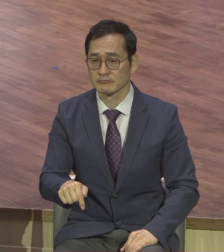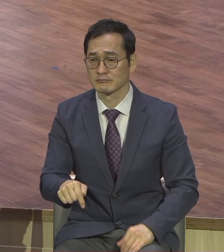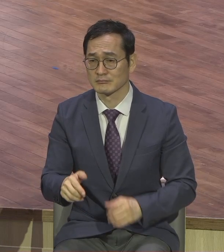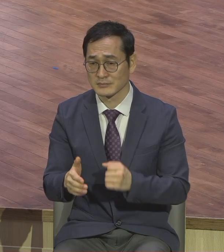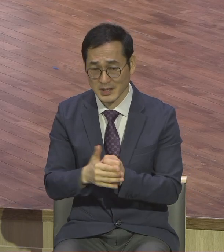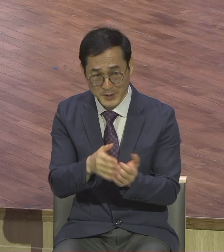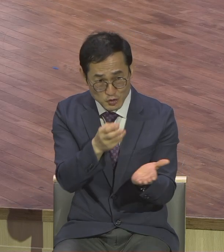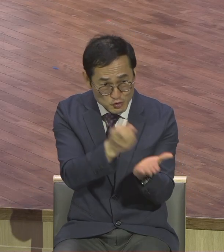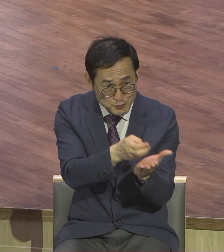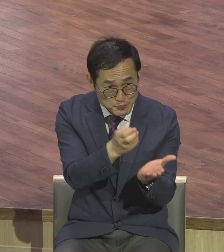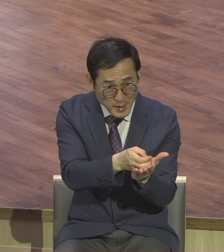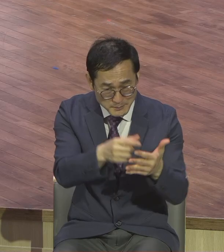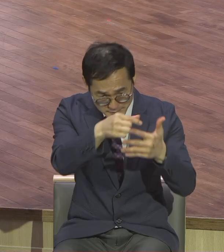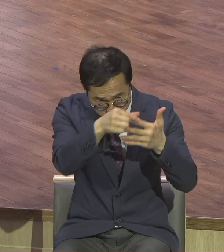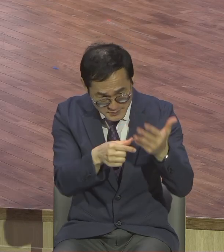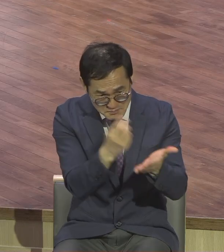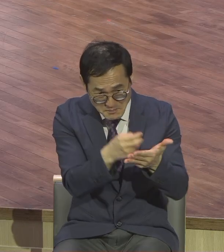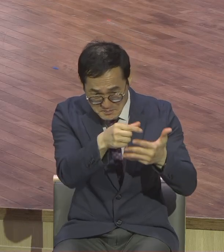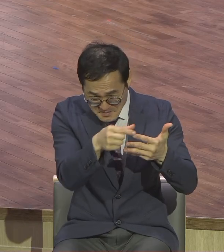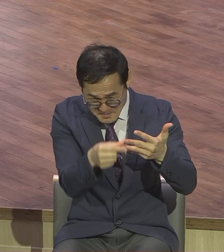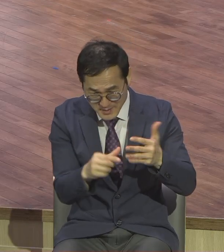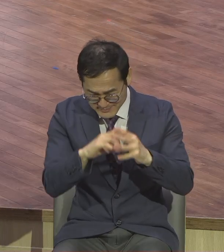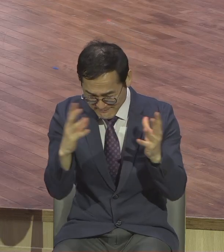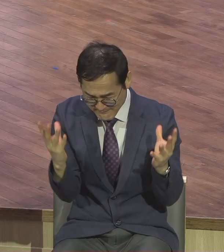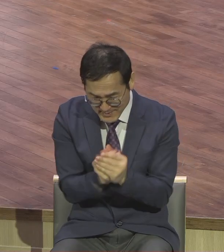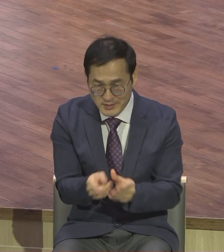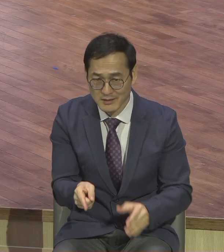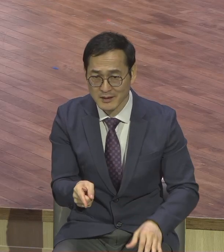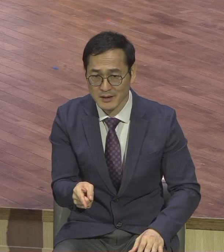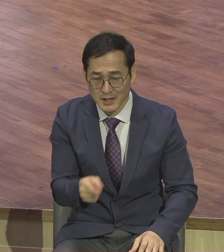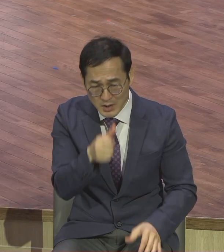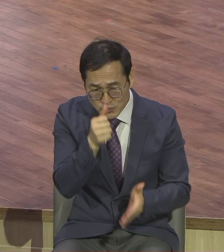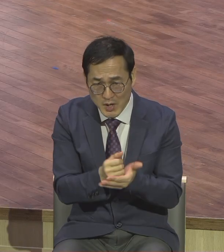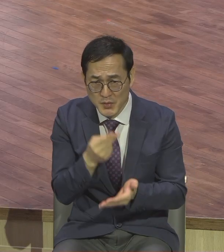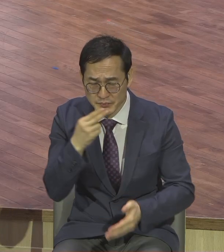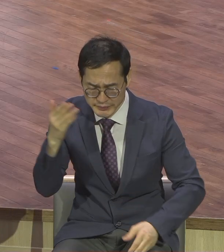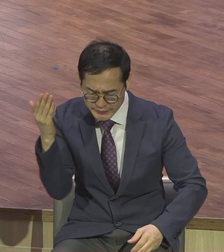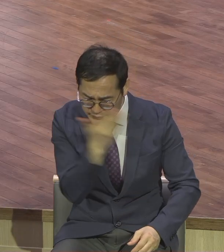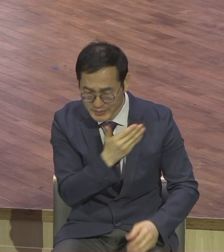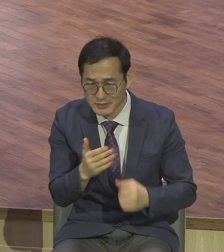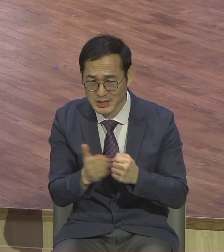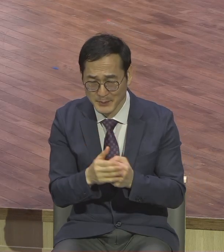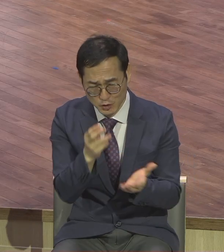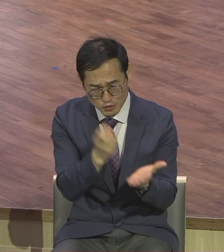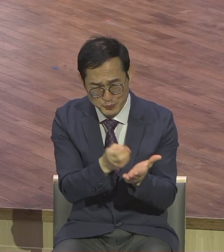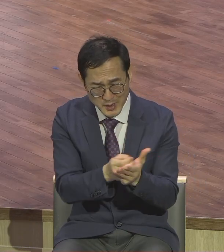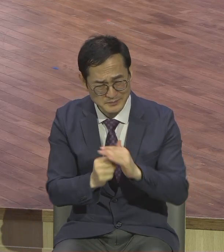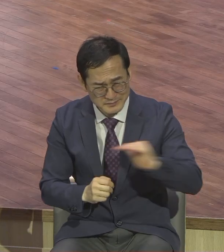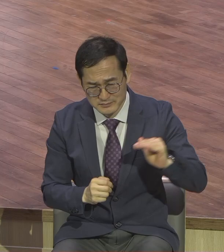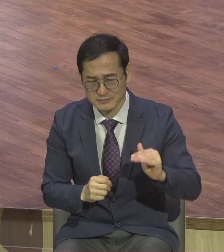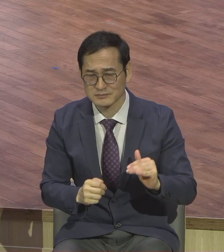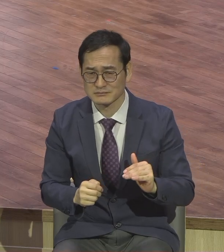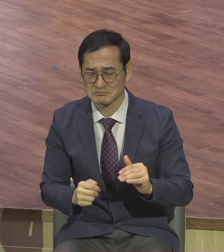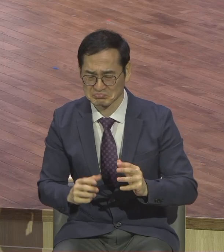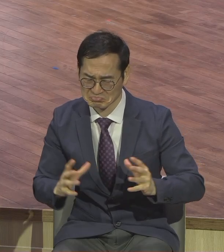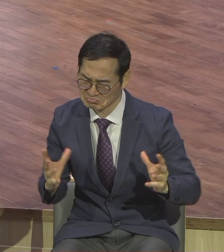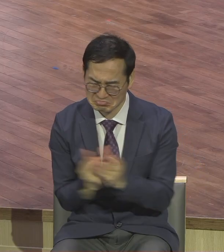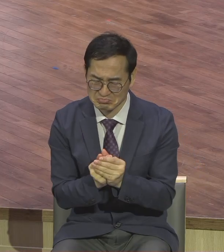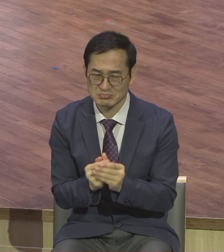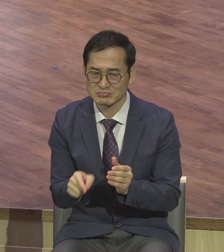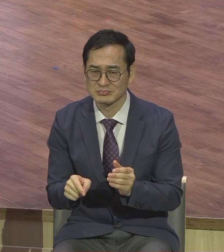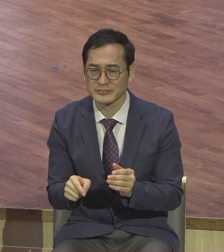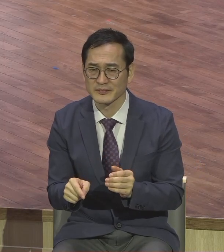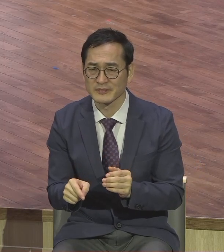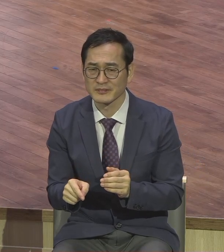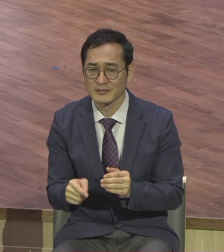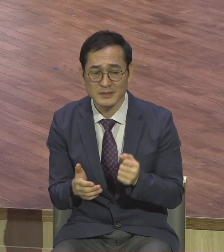모든 율법의 요구 조항들을 다 완성시켜버렸어요. 죄가 없으니까 완성을 시켜버렸어요. 그래서 율법 아래 갇혀있는